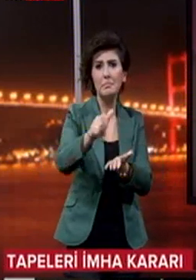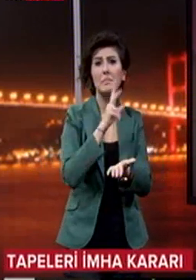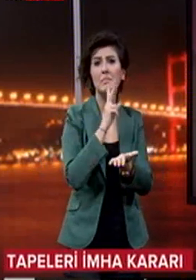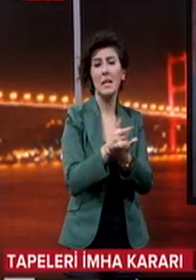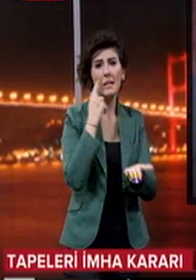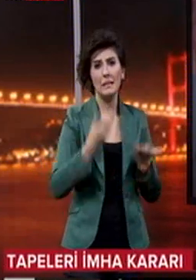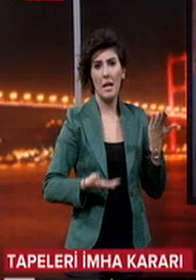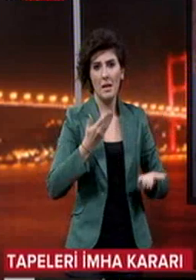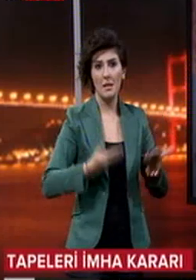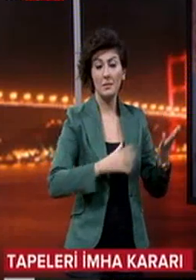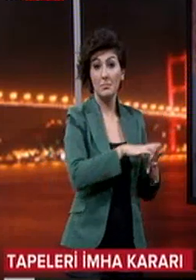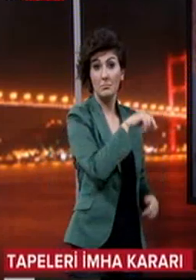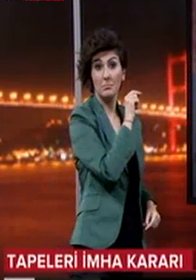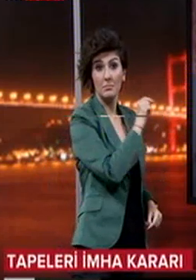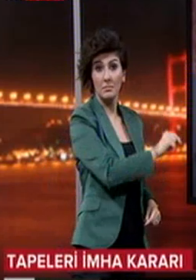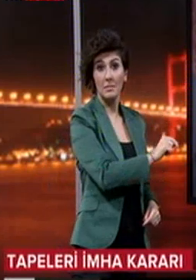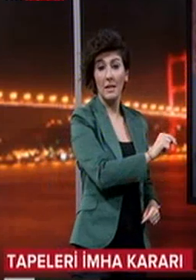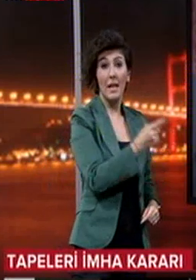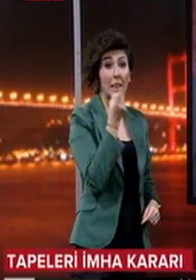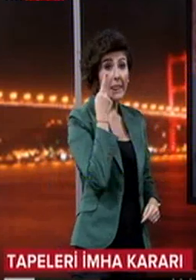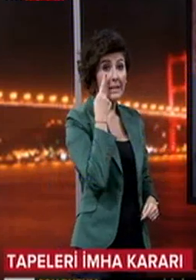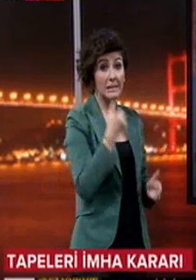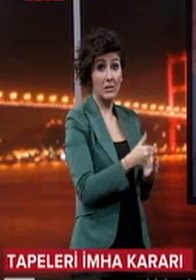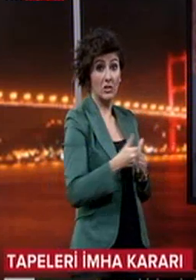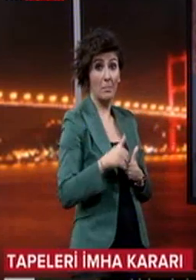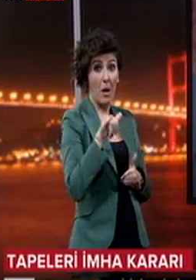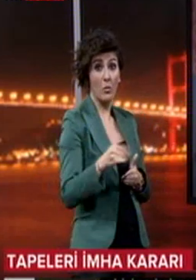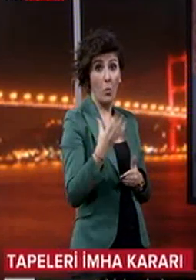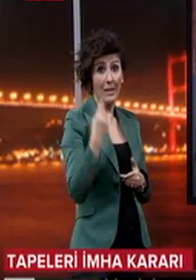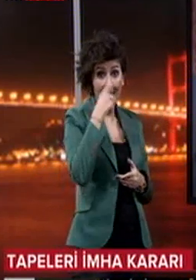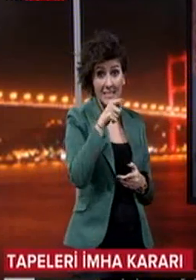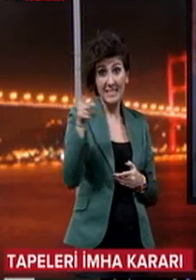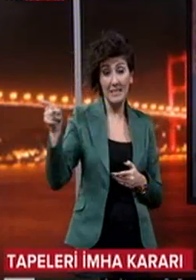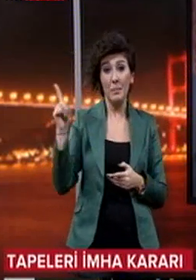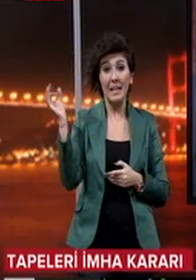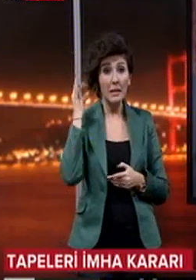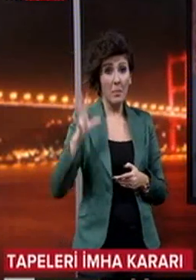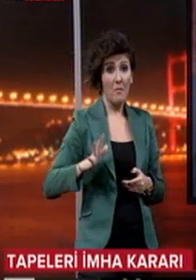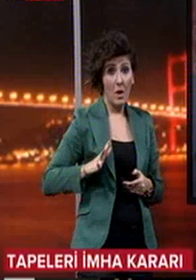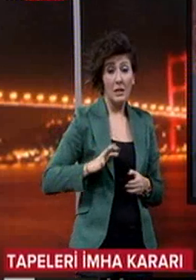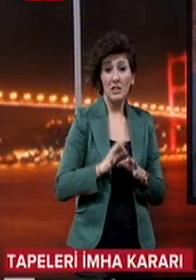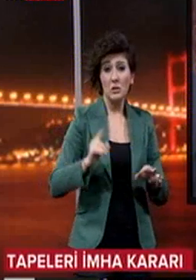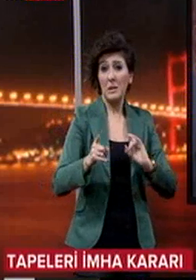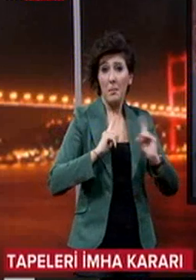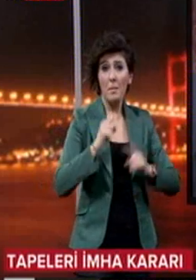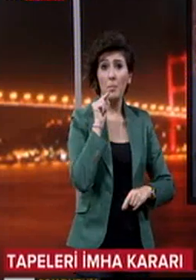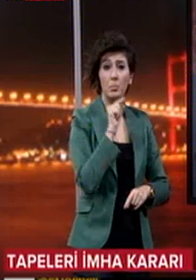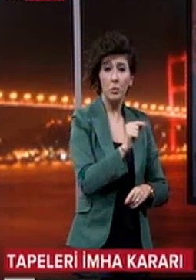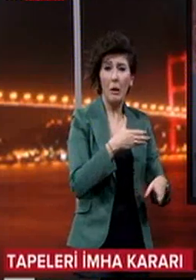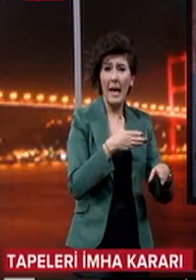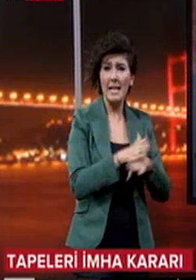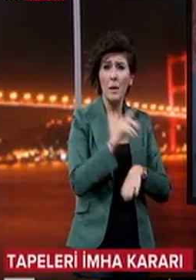değerlendirdi. Arınç, tanıklıktan çekinme hakkı olan kişilere yönelik bir dinleme varsa, hiçbir mahkeme